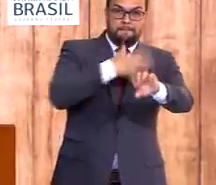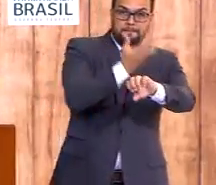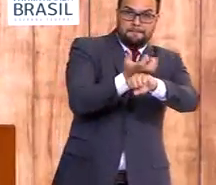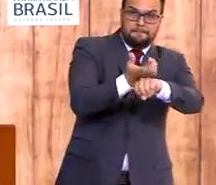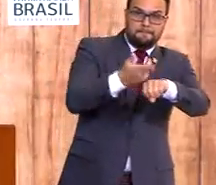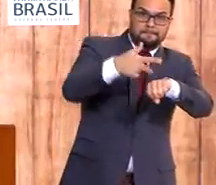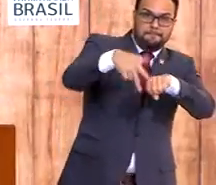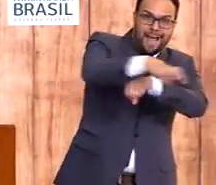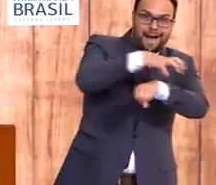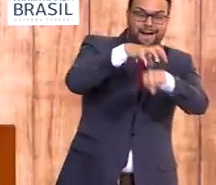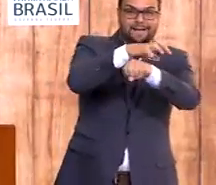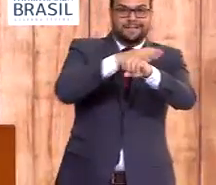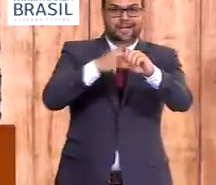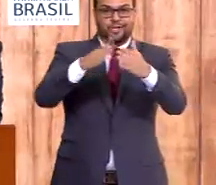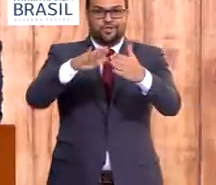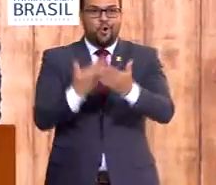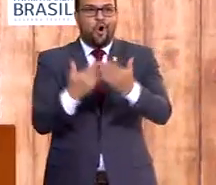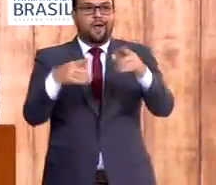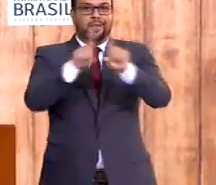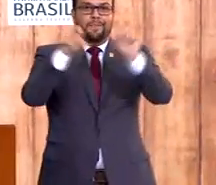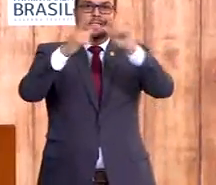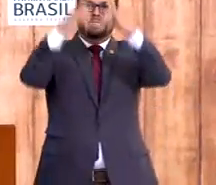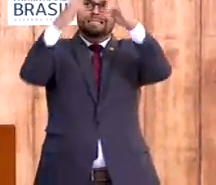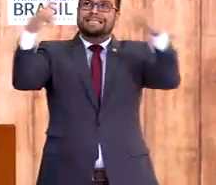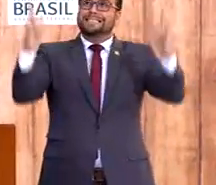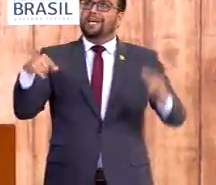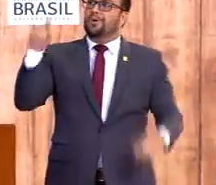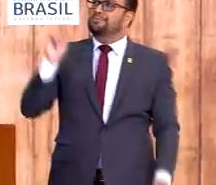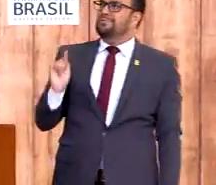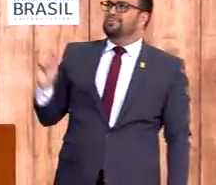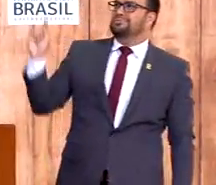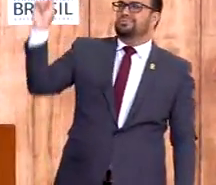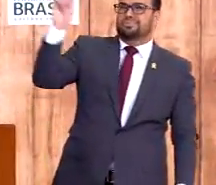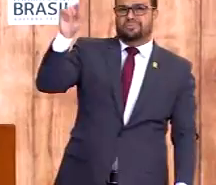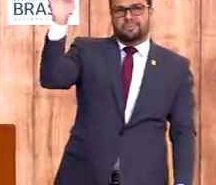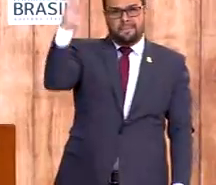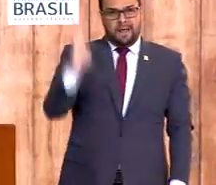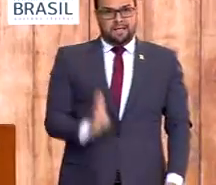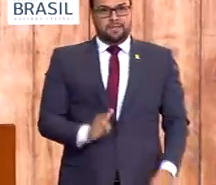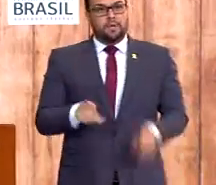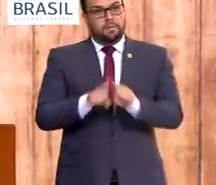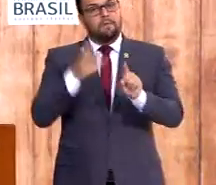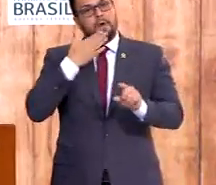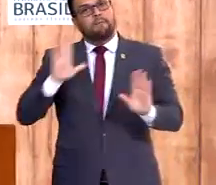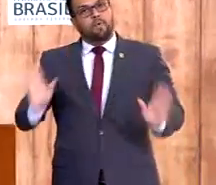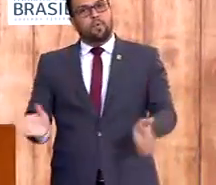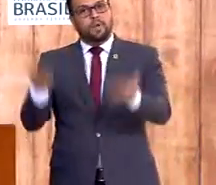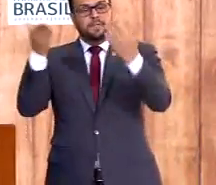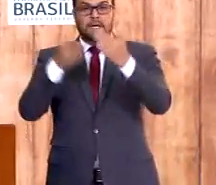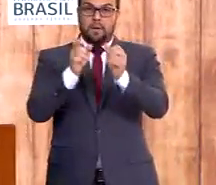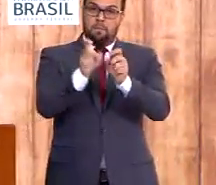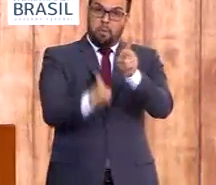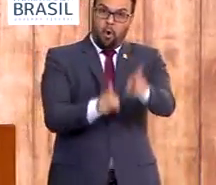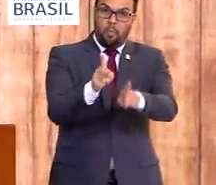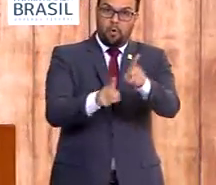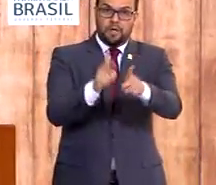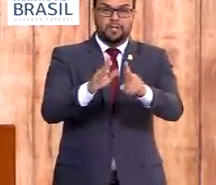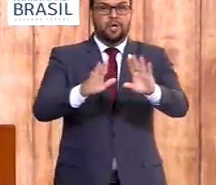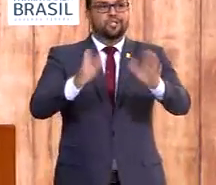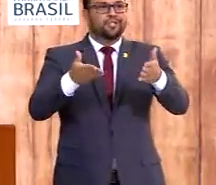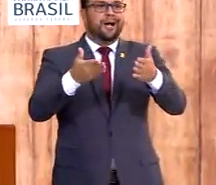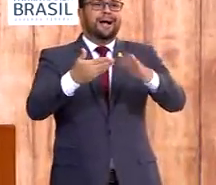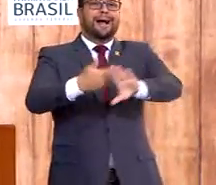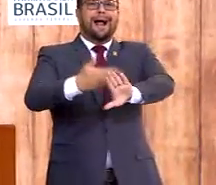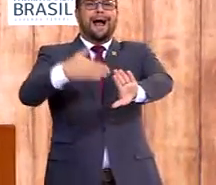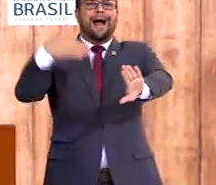e círculos espalhados pelo nosso país favorecendo assim a nossa população já estão